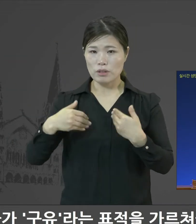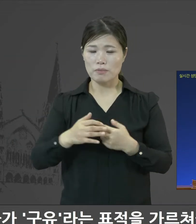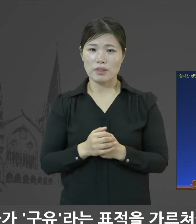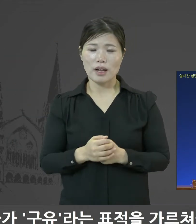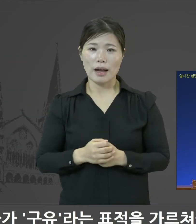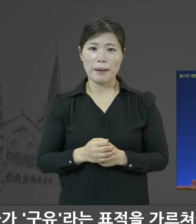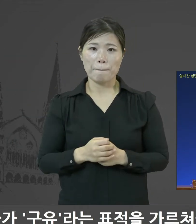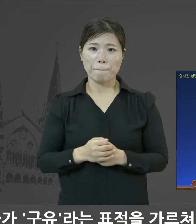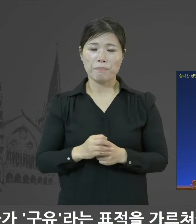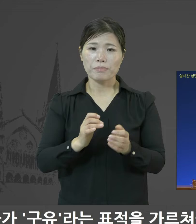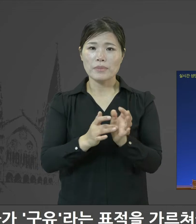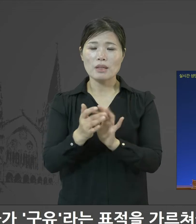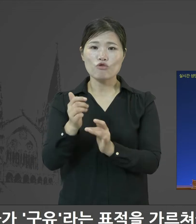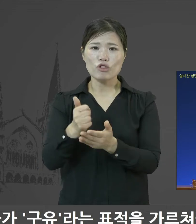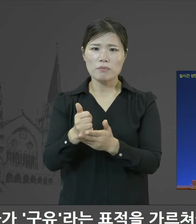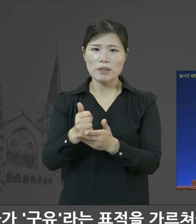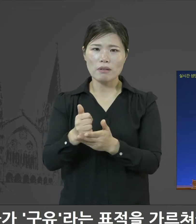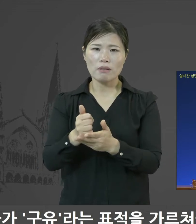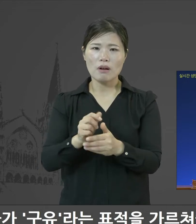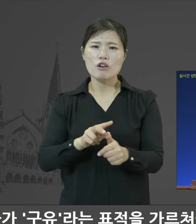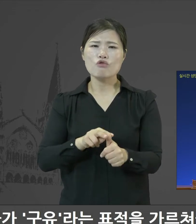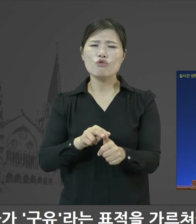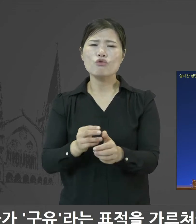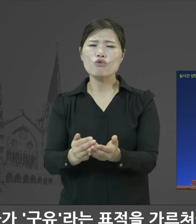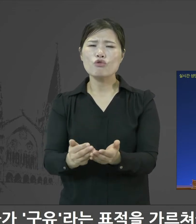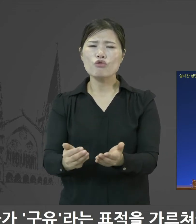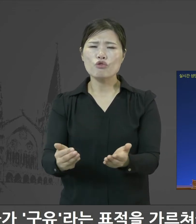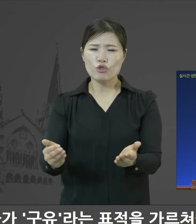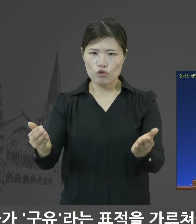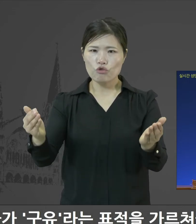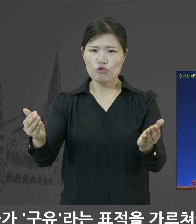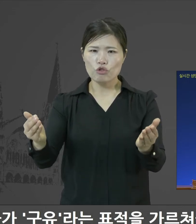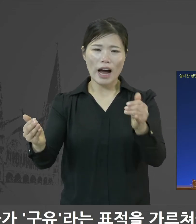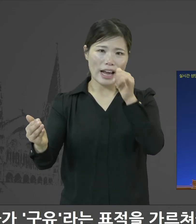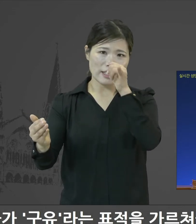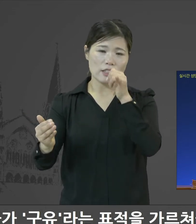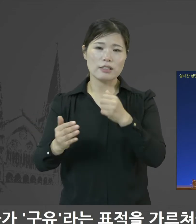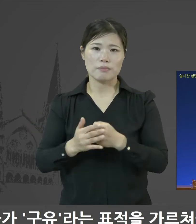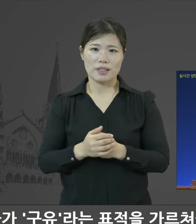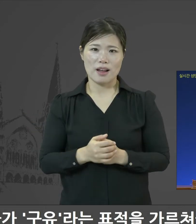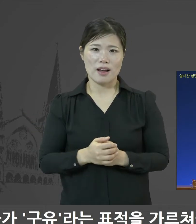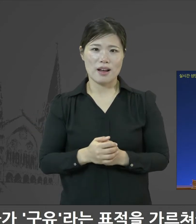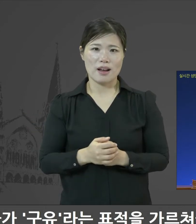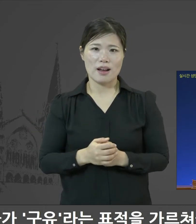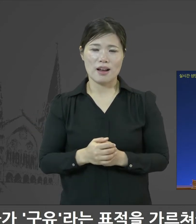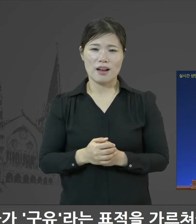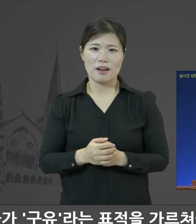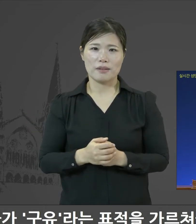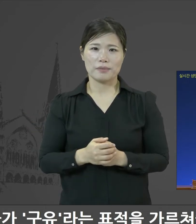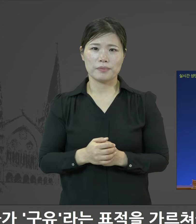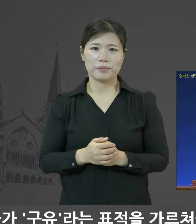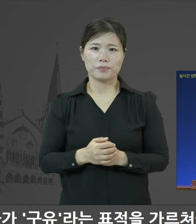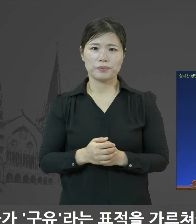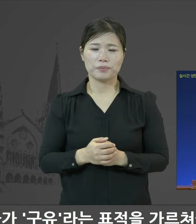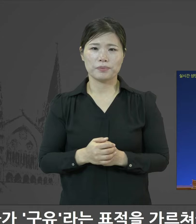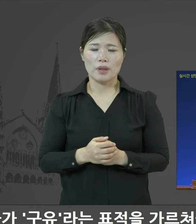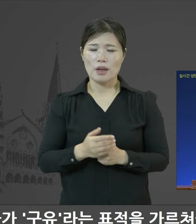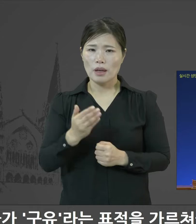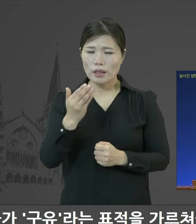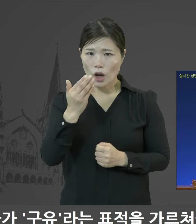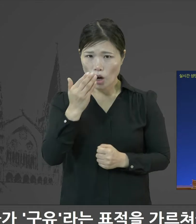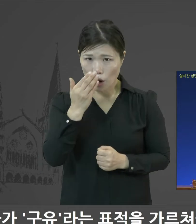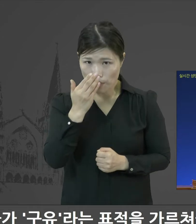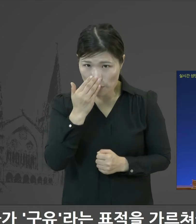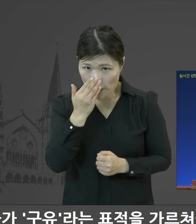좀 이런 더 깊은 신비가 담겨 있는 겁니다. 그저 그냥 겸손해서 구유에 누워 계신다 이렇게만